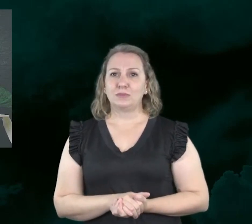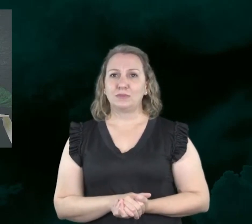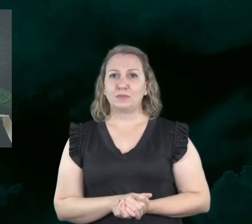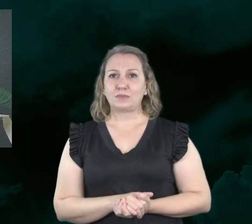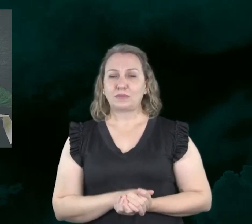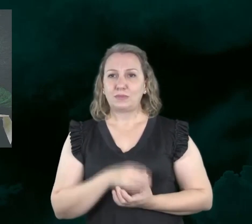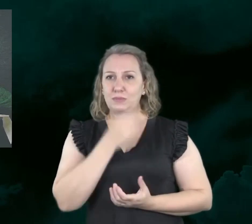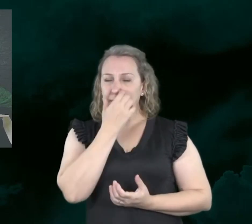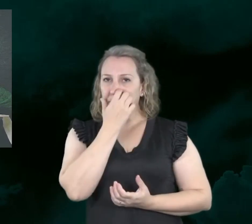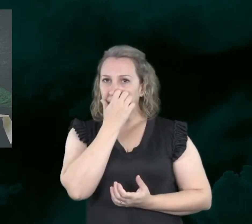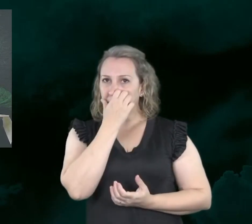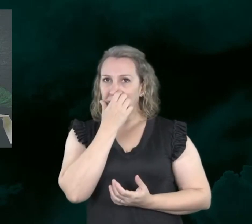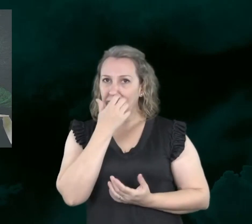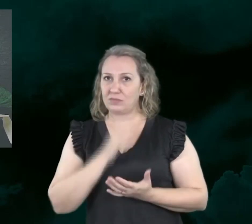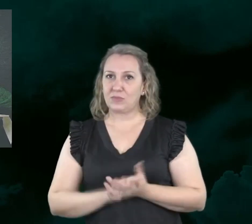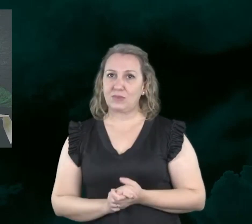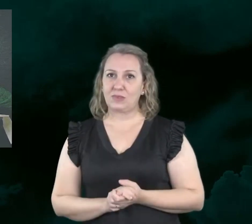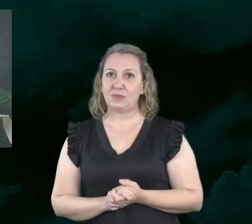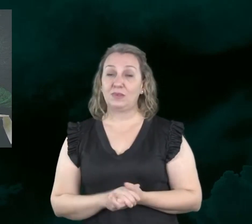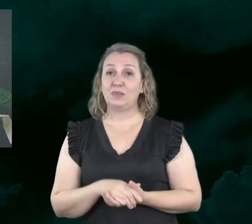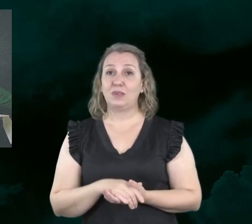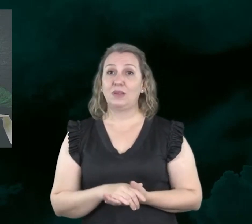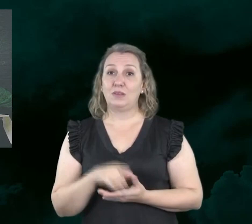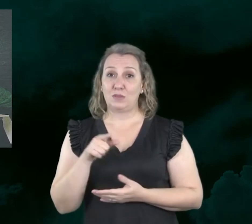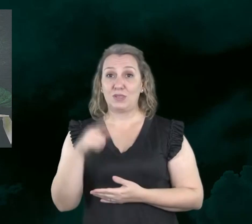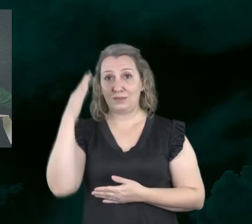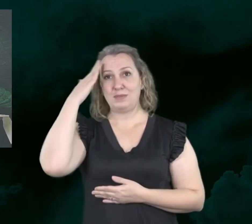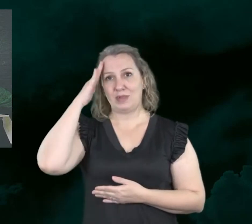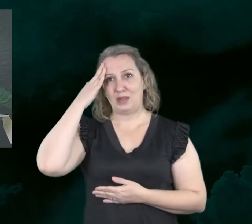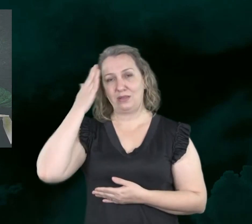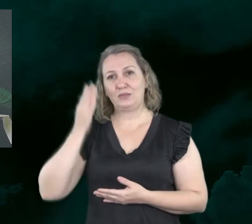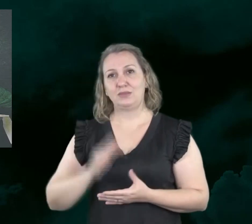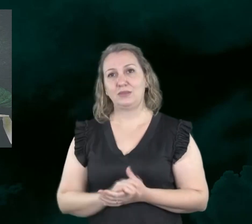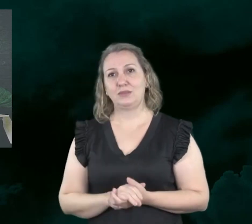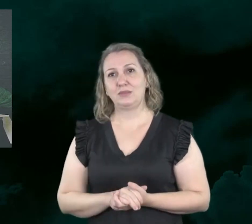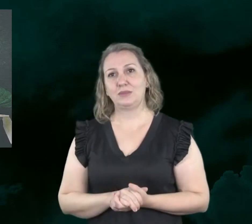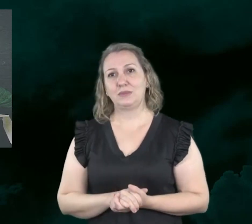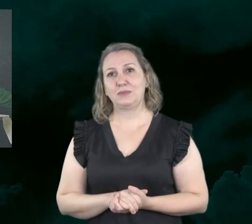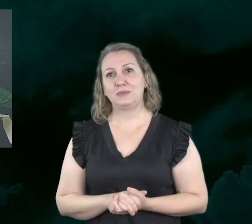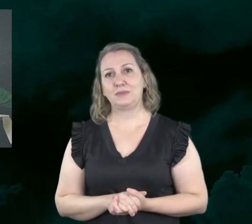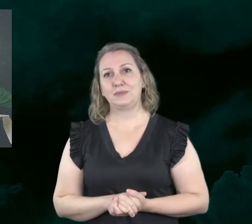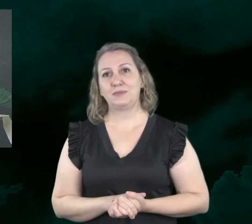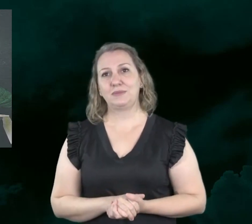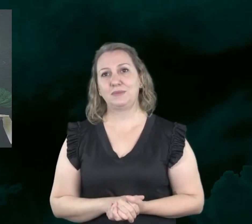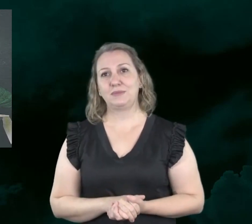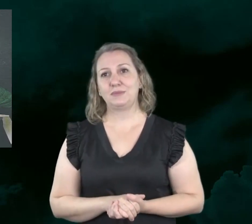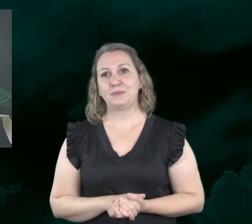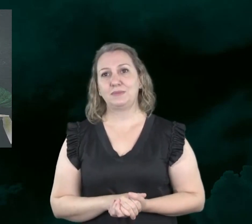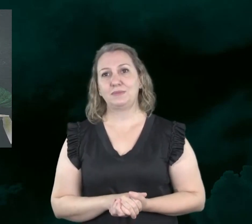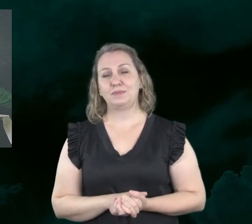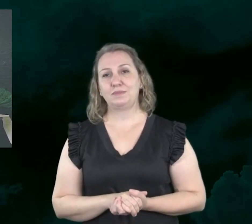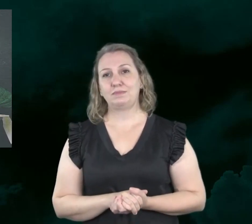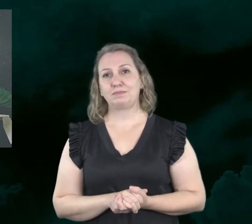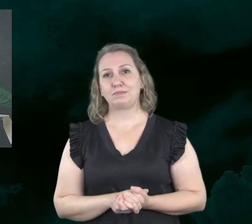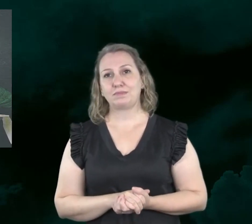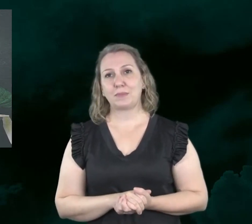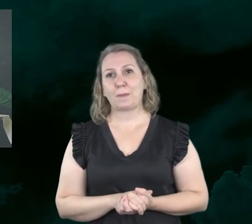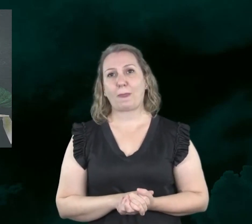acompanhado o que eu quero mostrar. Senhor Jesus, aí eu vou mostrar para